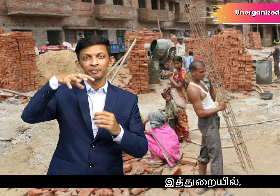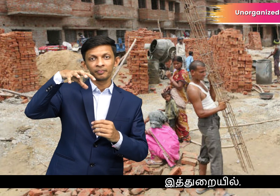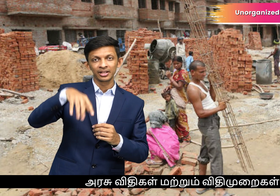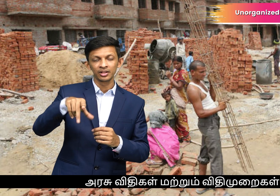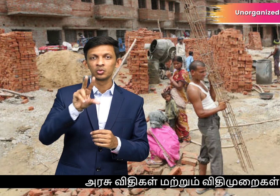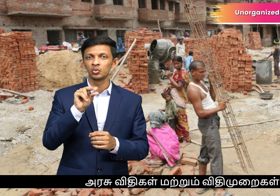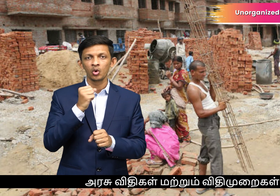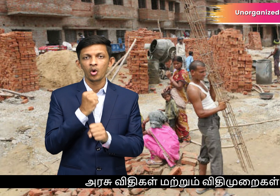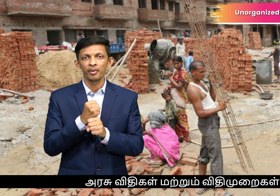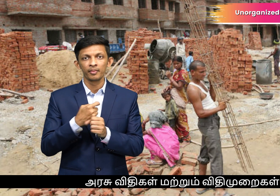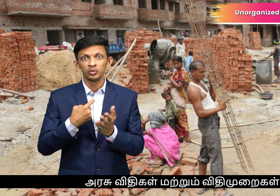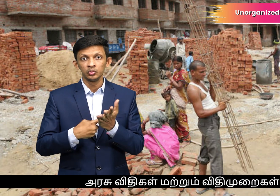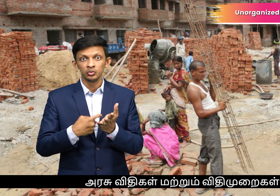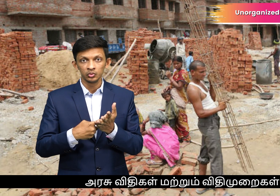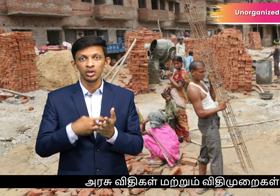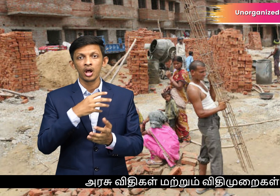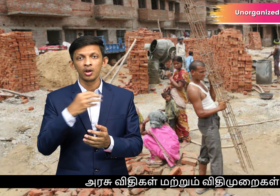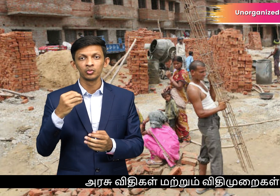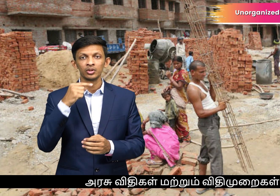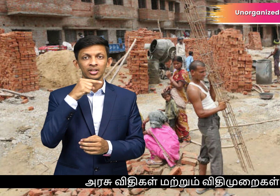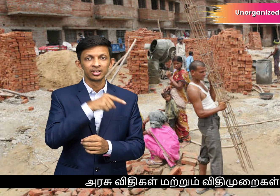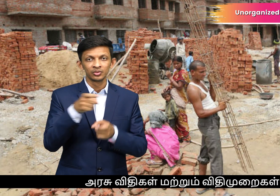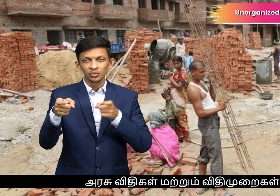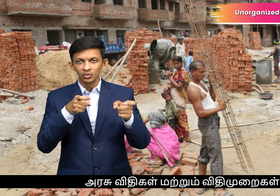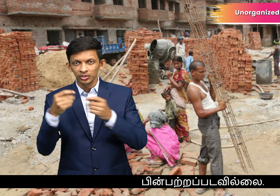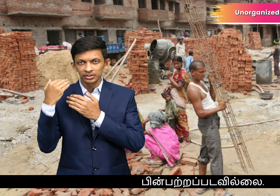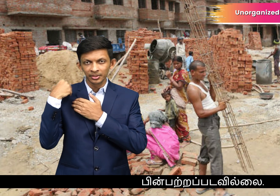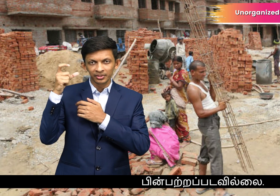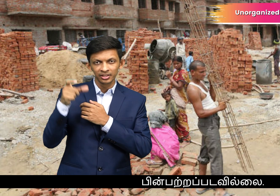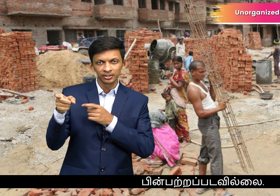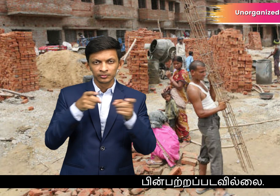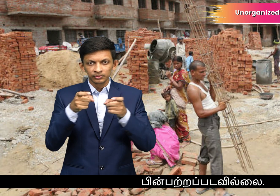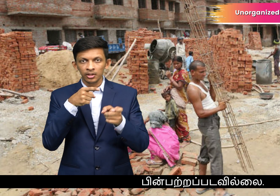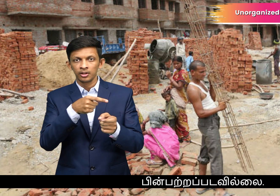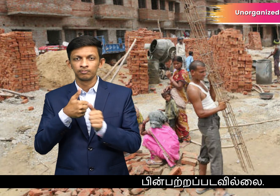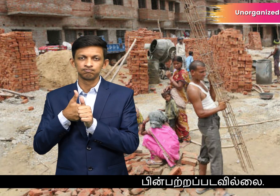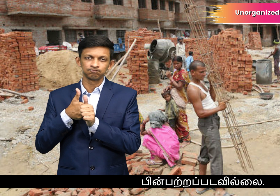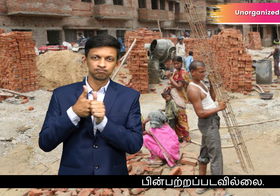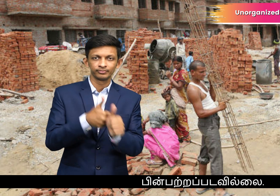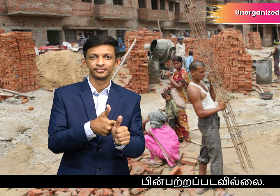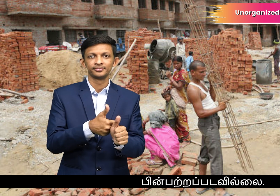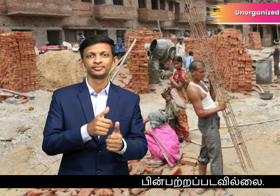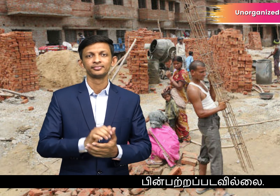இத்துறையில் அரசு விதிகள் மற்றும் விதிமுறைகள் எதுவும் பின்பற்றப்படவில்லை.